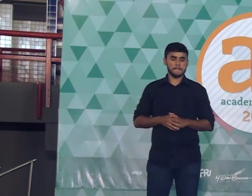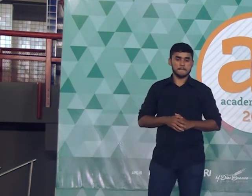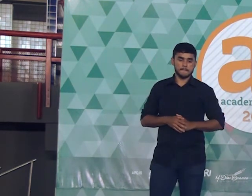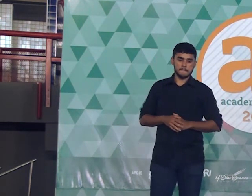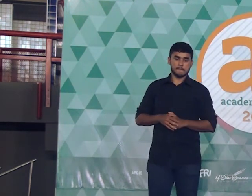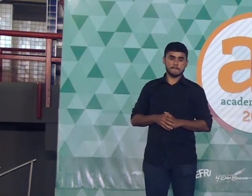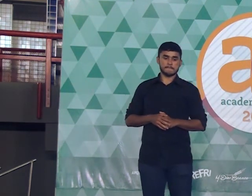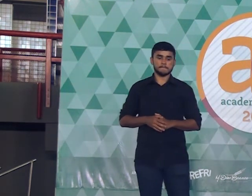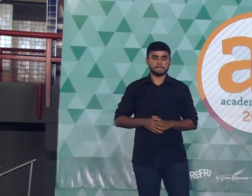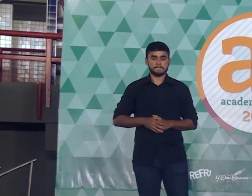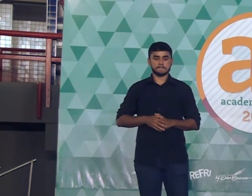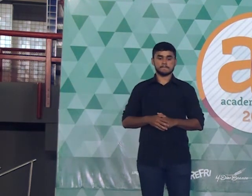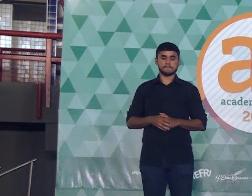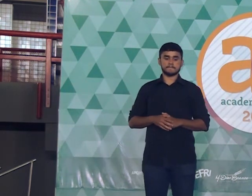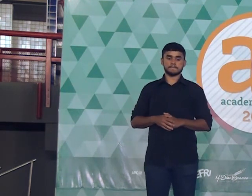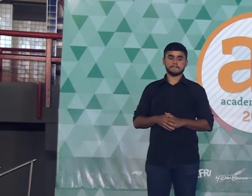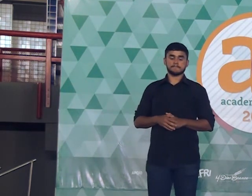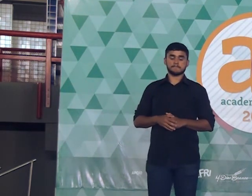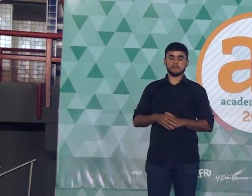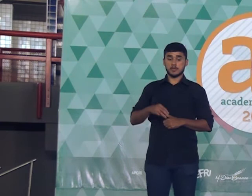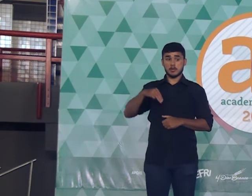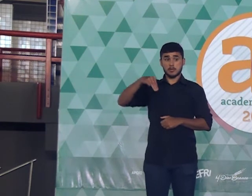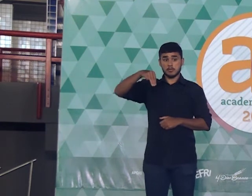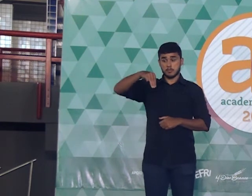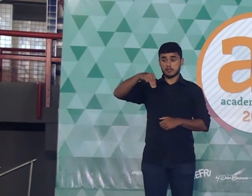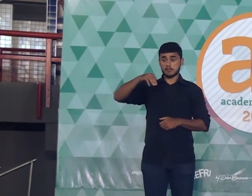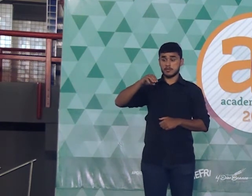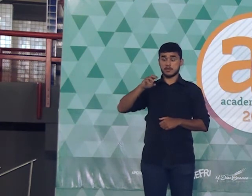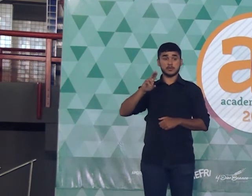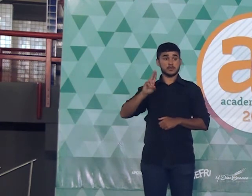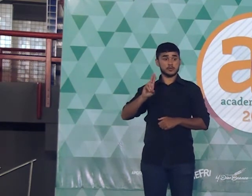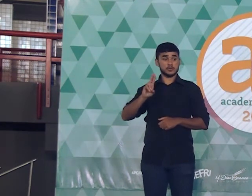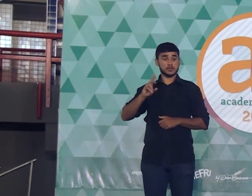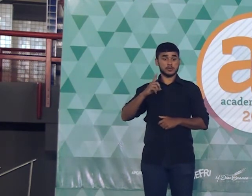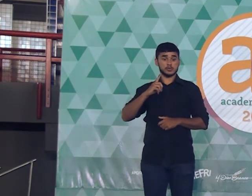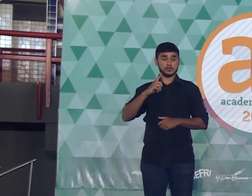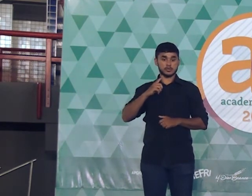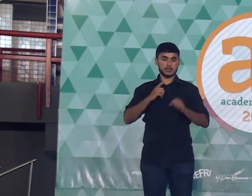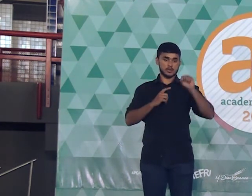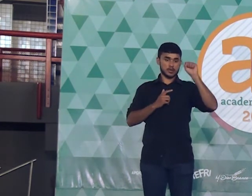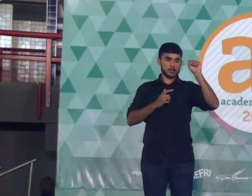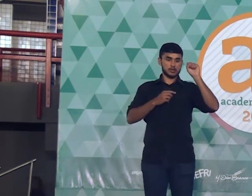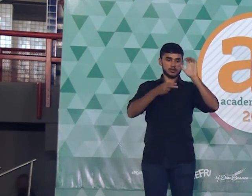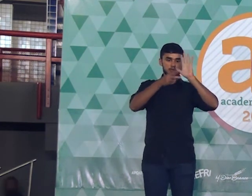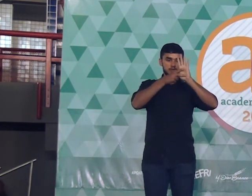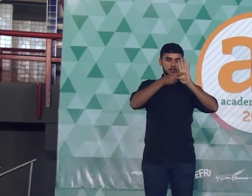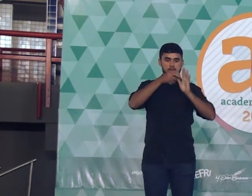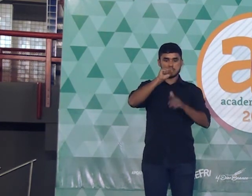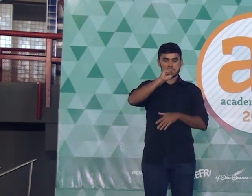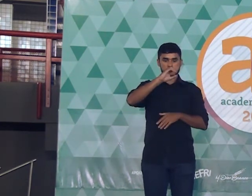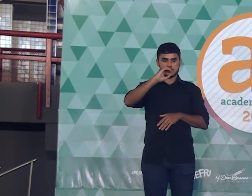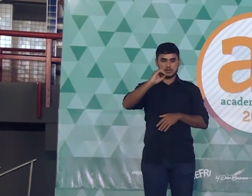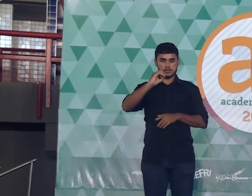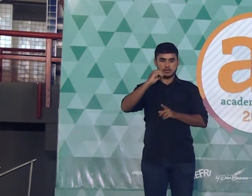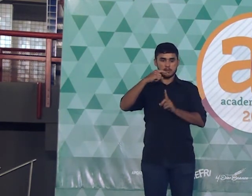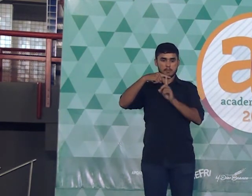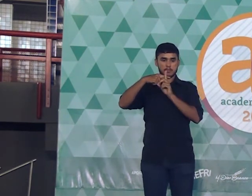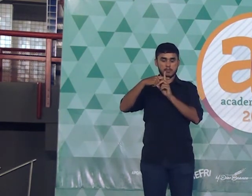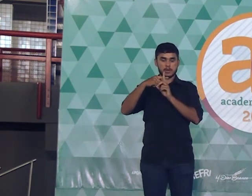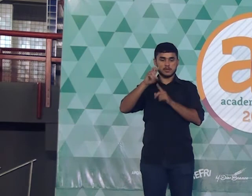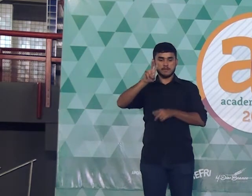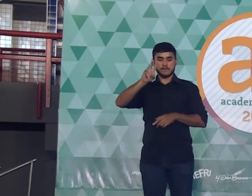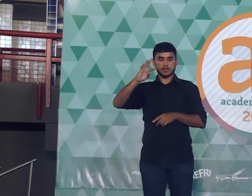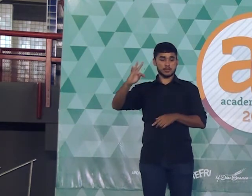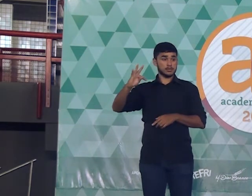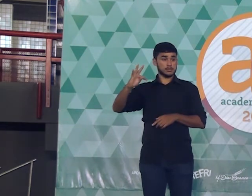movimento uniforme. Movimento uniforme, eu vou usar a formulazinha do sorvete. Traz esse espaço inicial para o primeiro